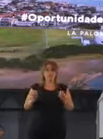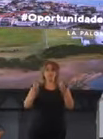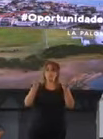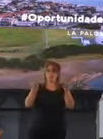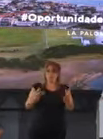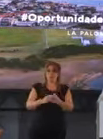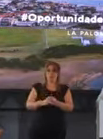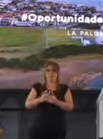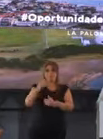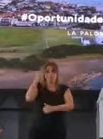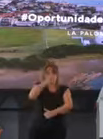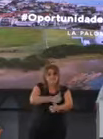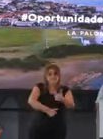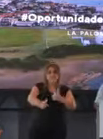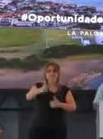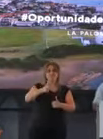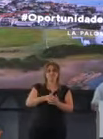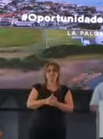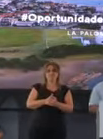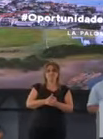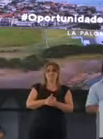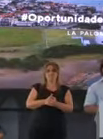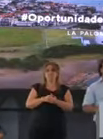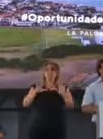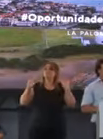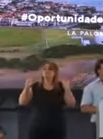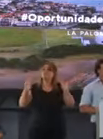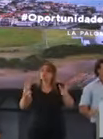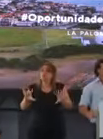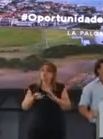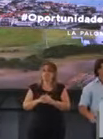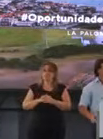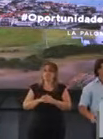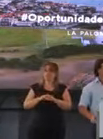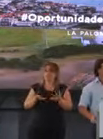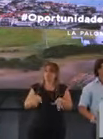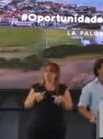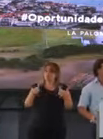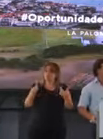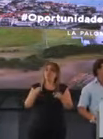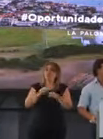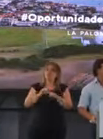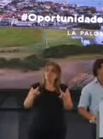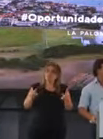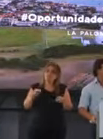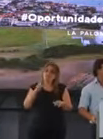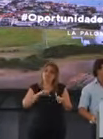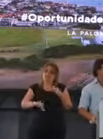Porque la alternancia, amigo, solo es buena si se hace sin lastimar.